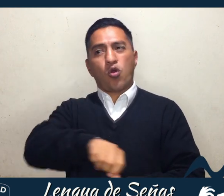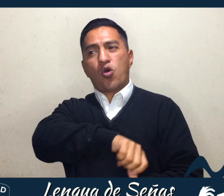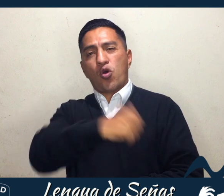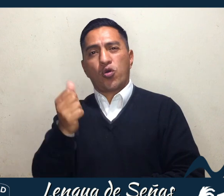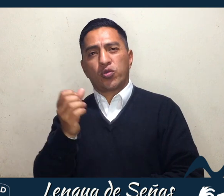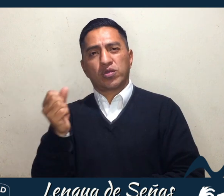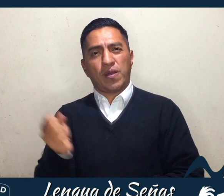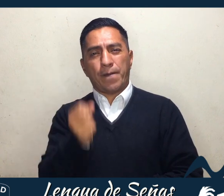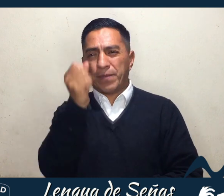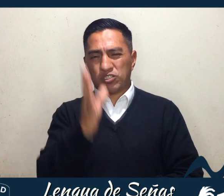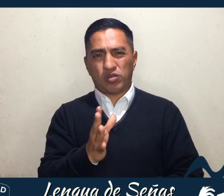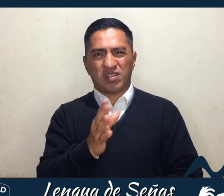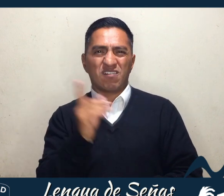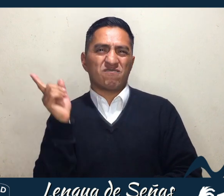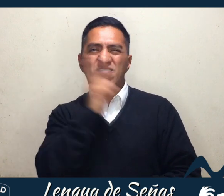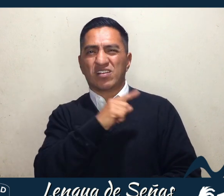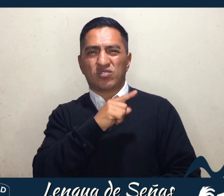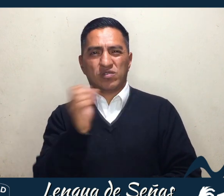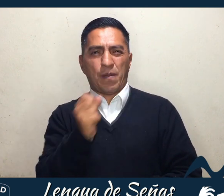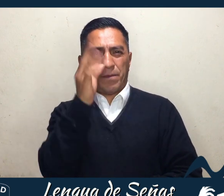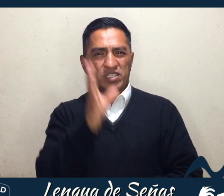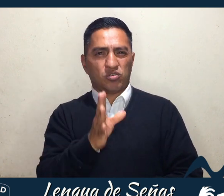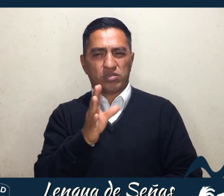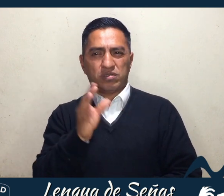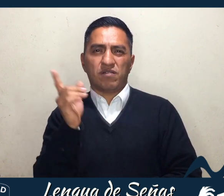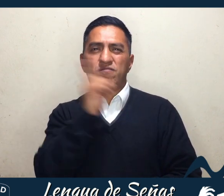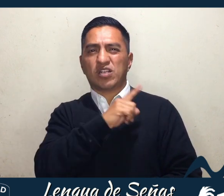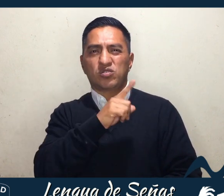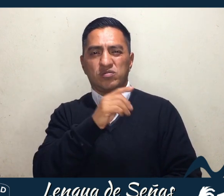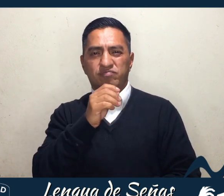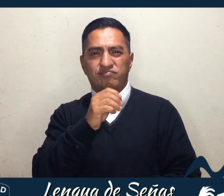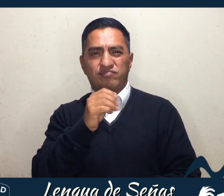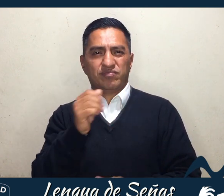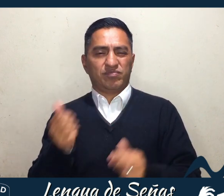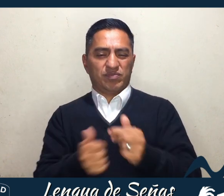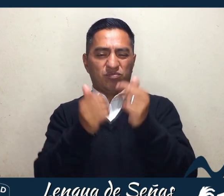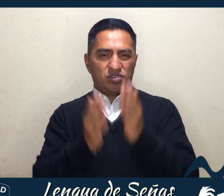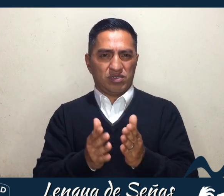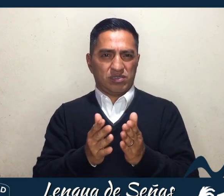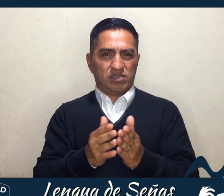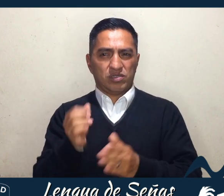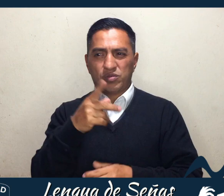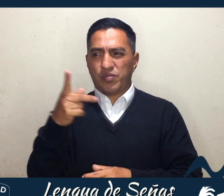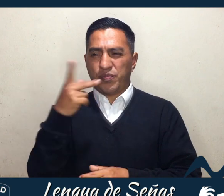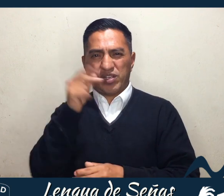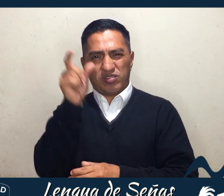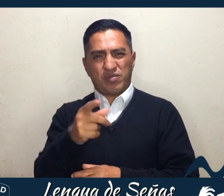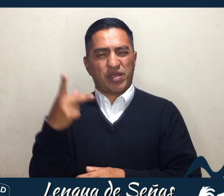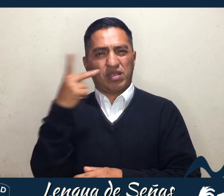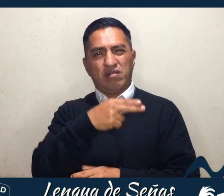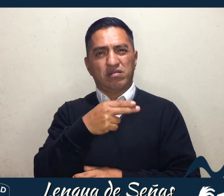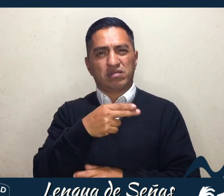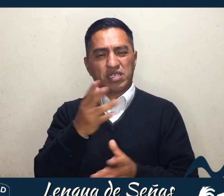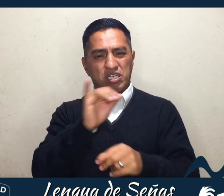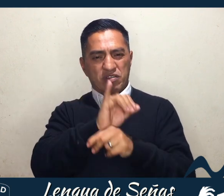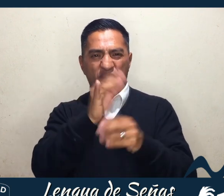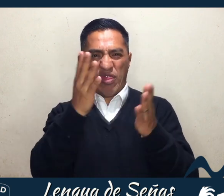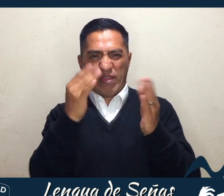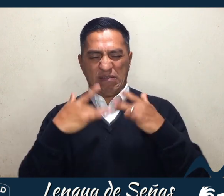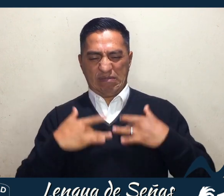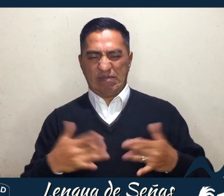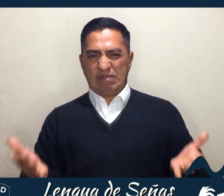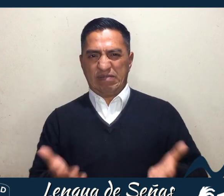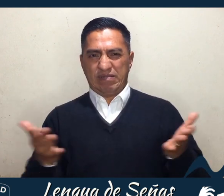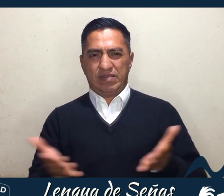vienen estos falsos apóstoles, estos mentirosos que querían desalentar a la iglesia